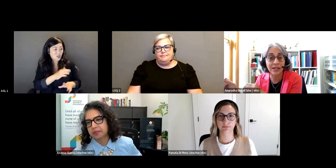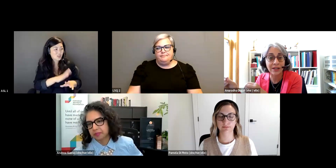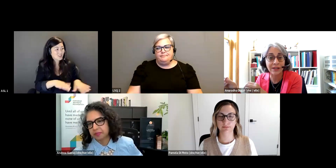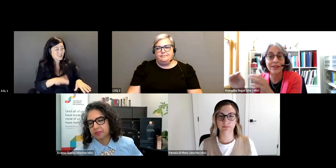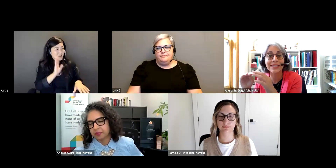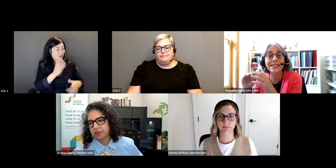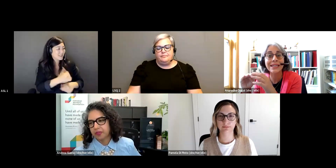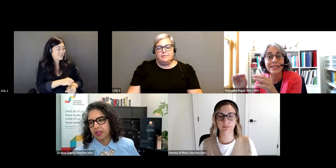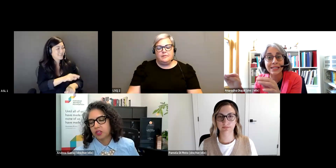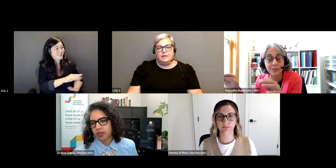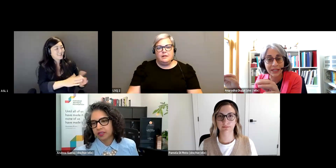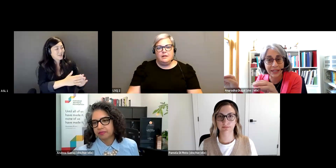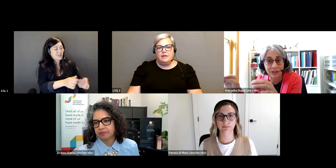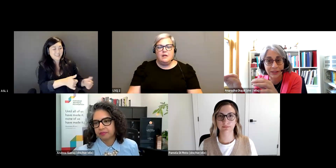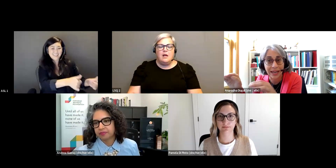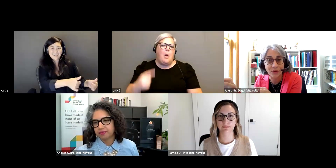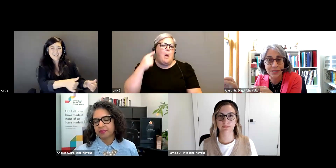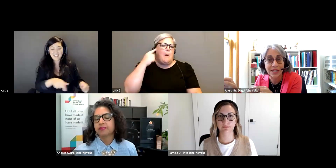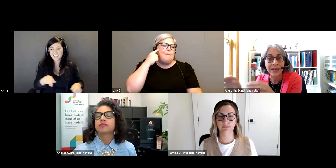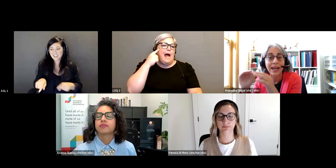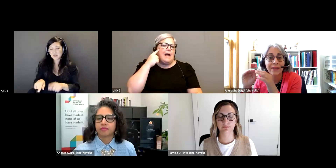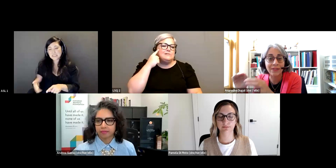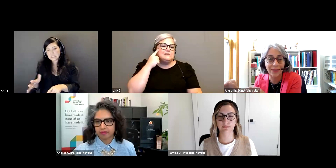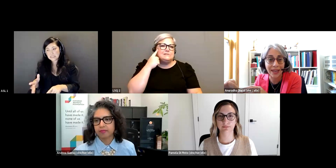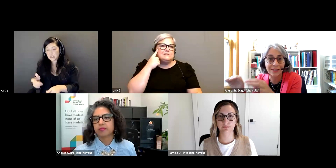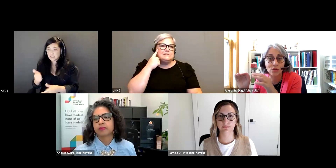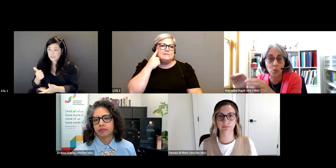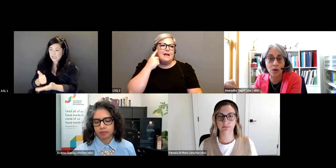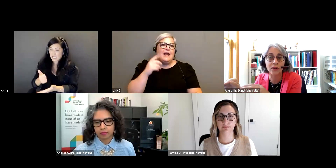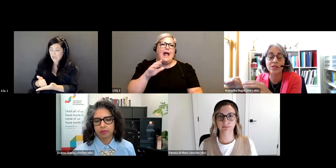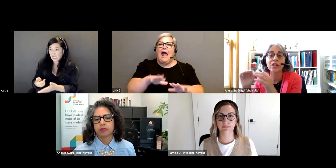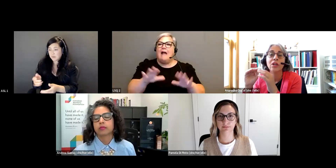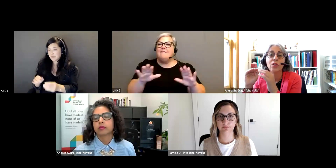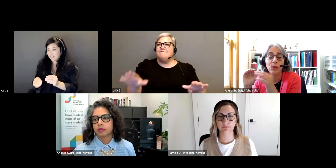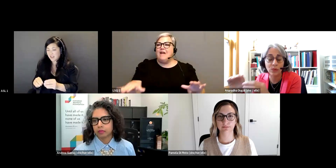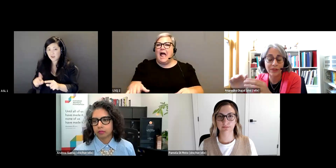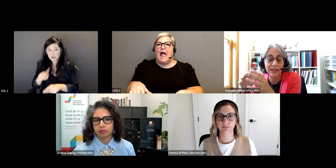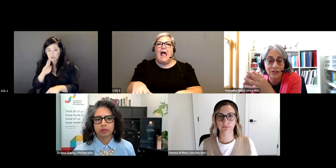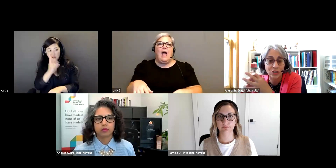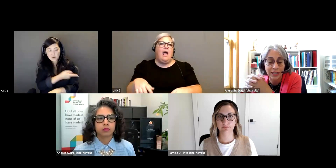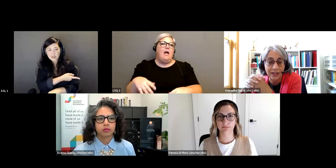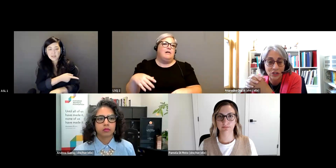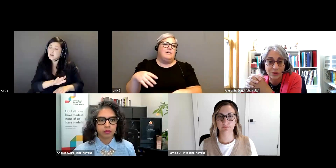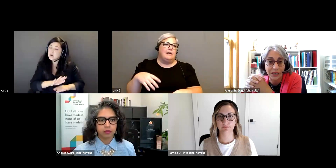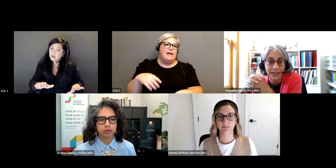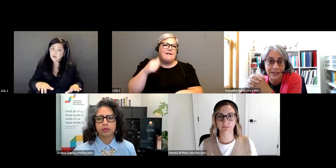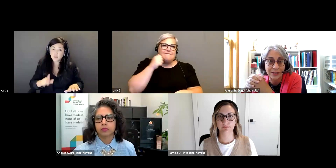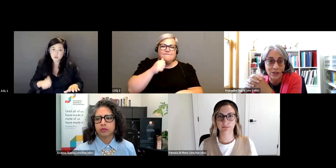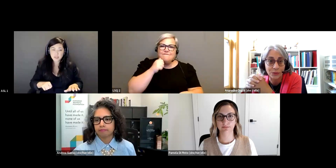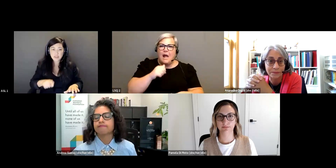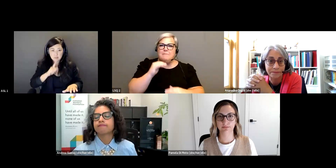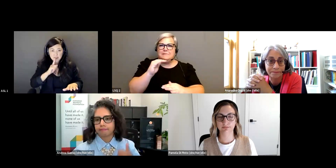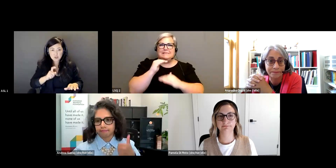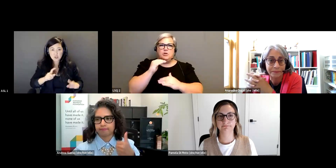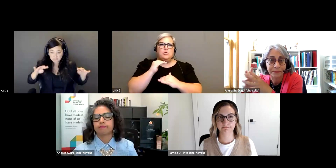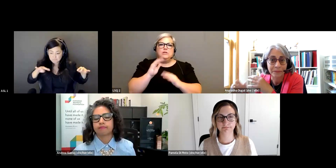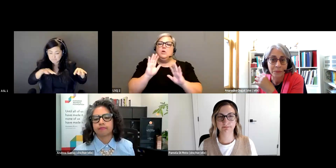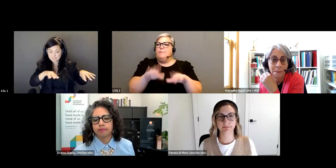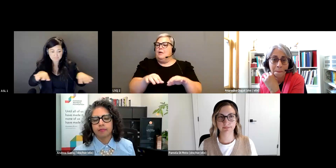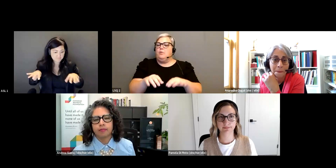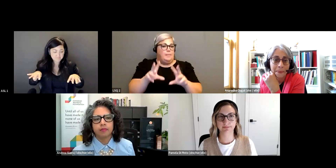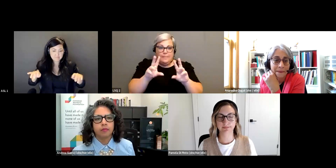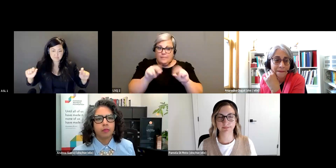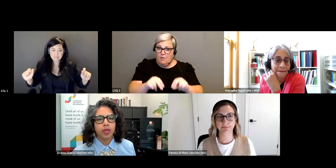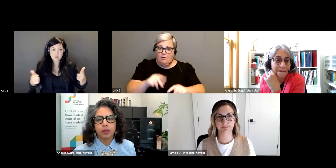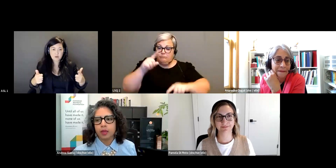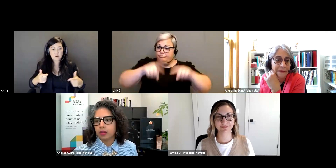toujours penser que les femmes et les enfants sont autant en sécurité dans une collectivité que dans une autre. Il y a des facteurs d'inégalité et nous